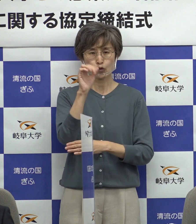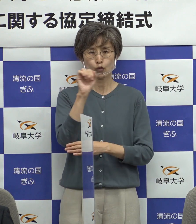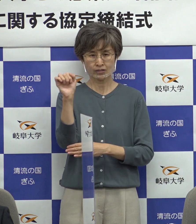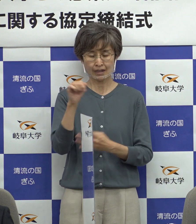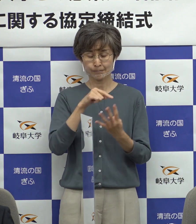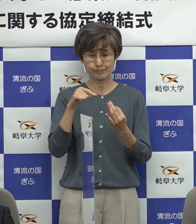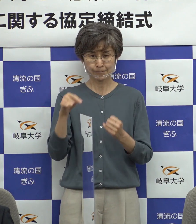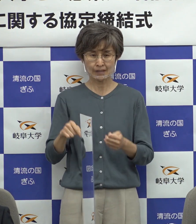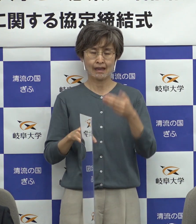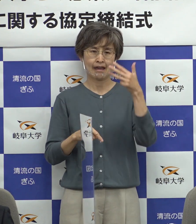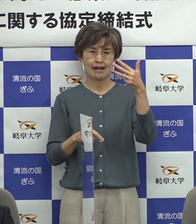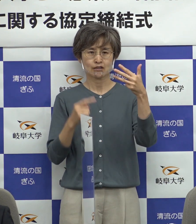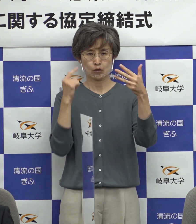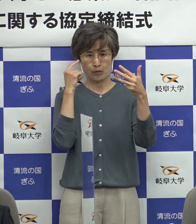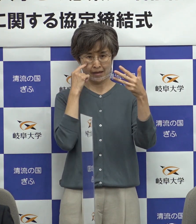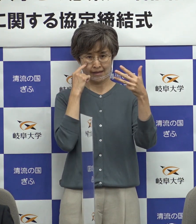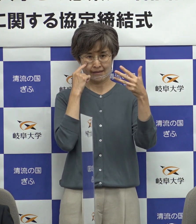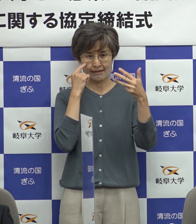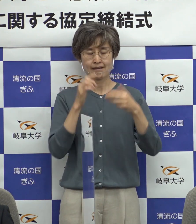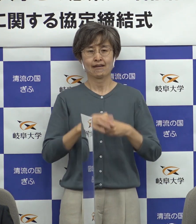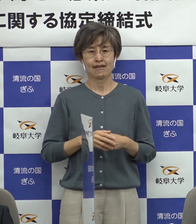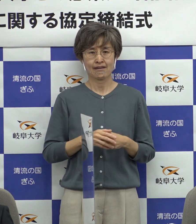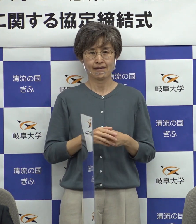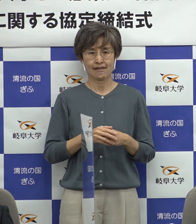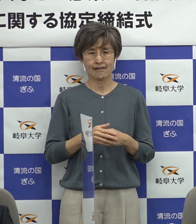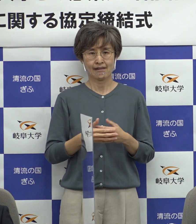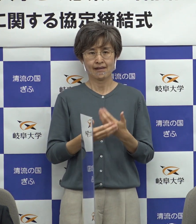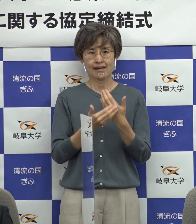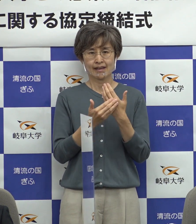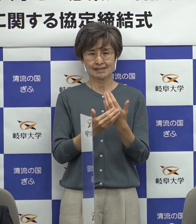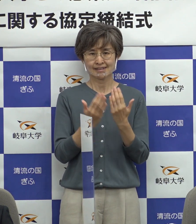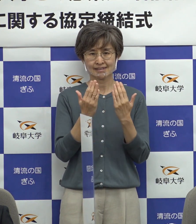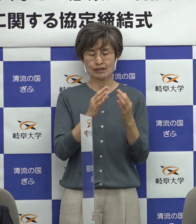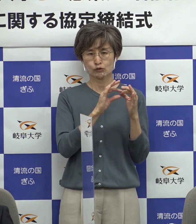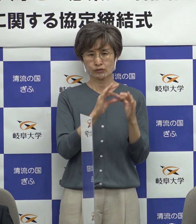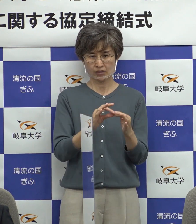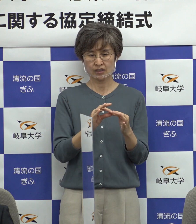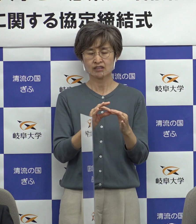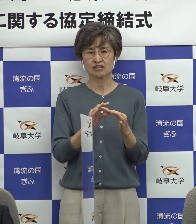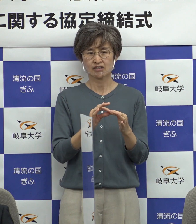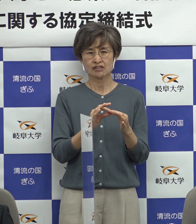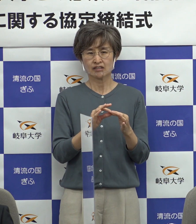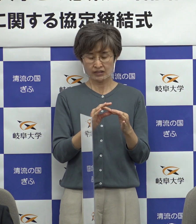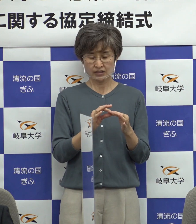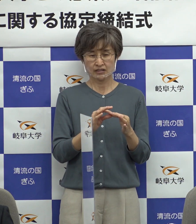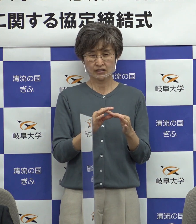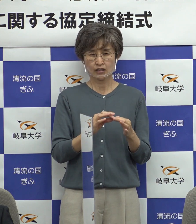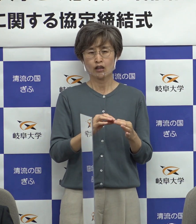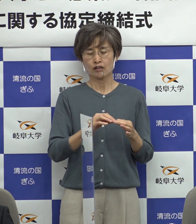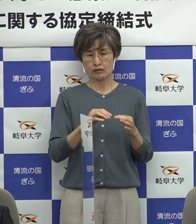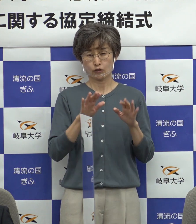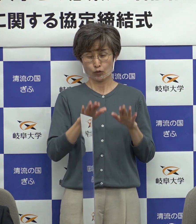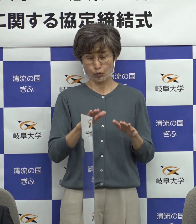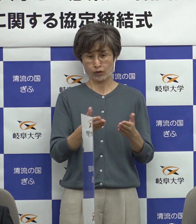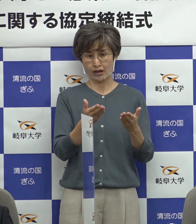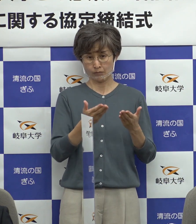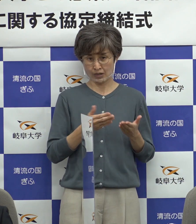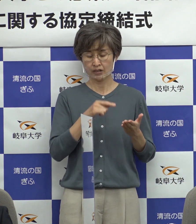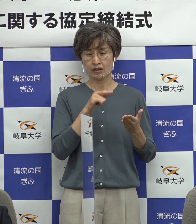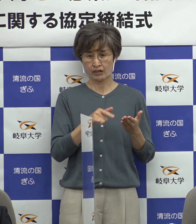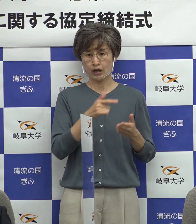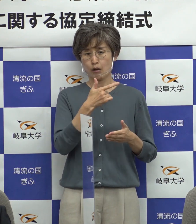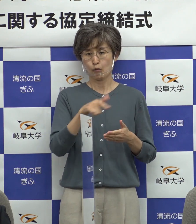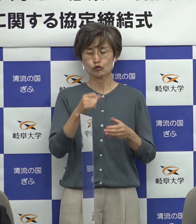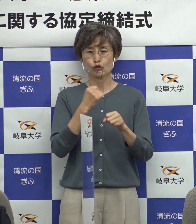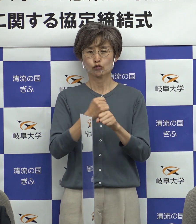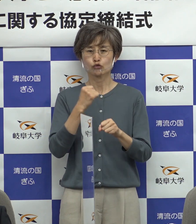になります。医学系的に言いますと救急兵がございますし、それからものづくりの航空宇宙、それから食品科学、それ